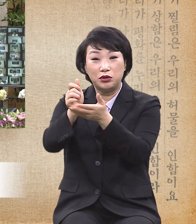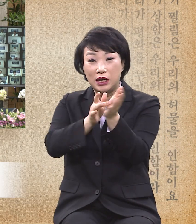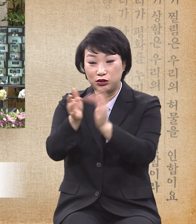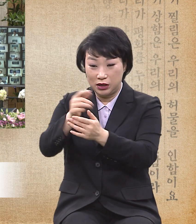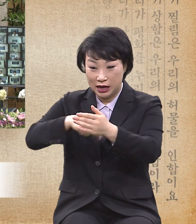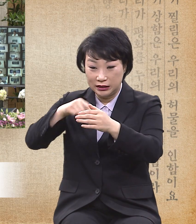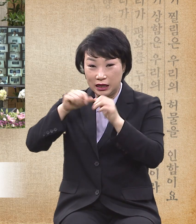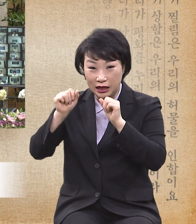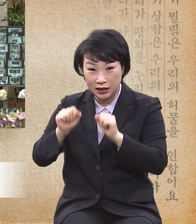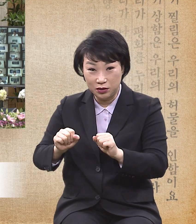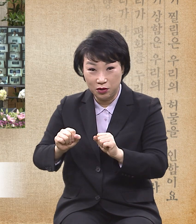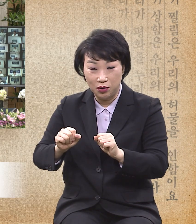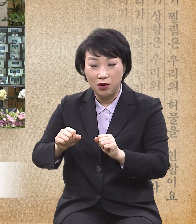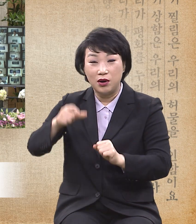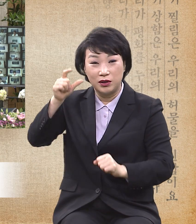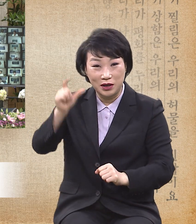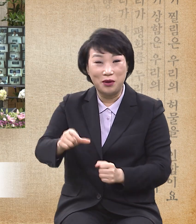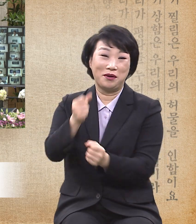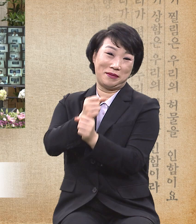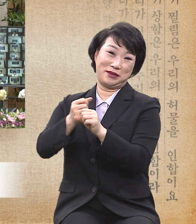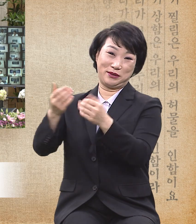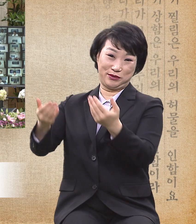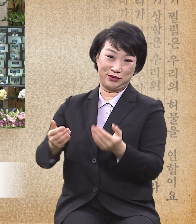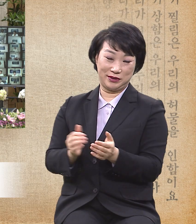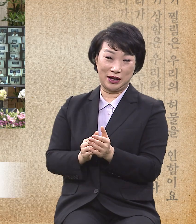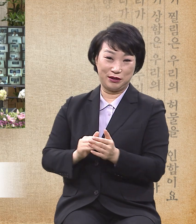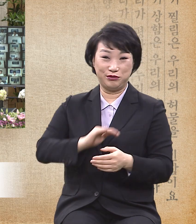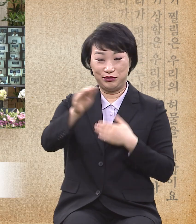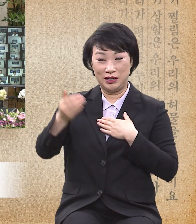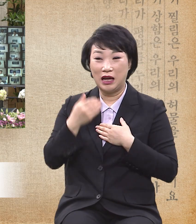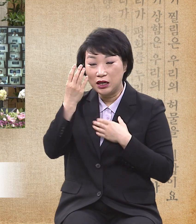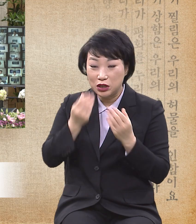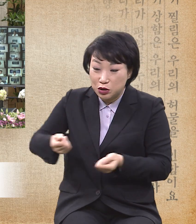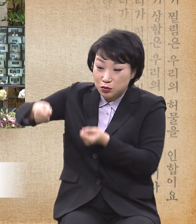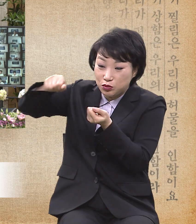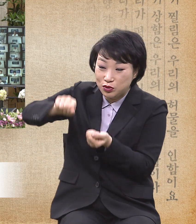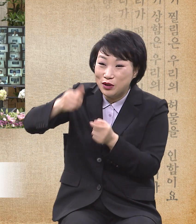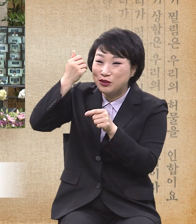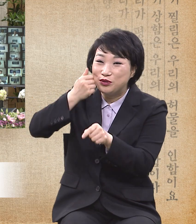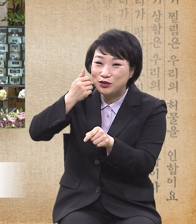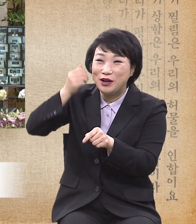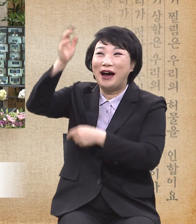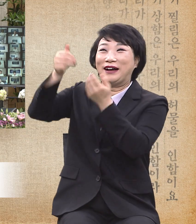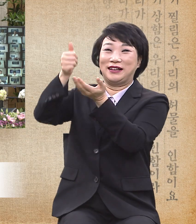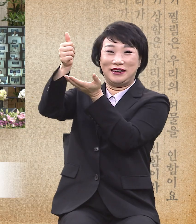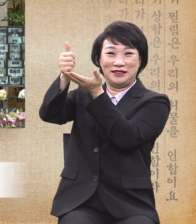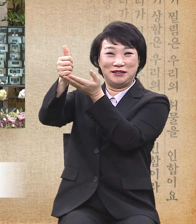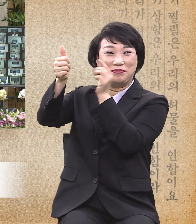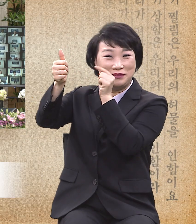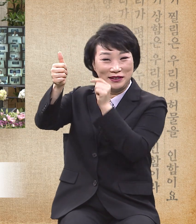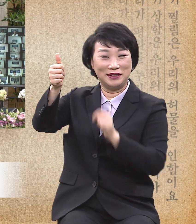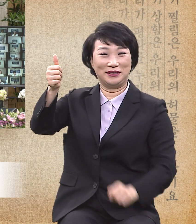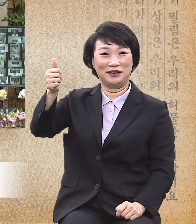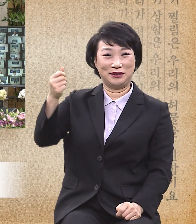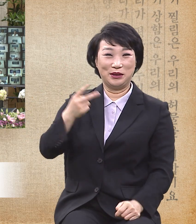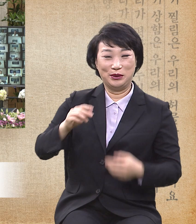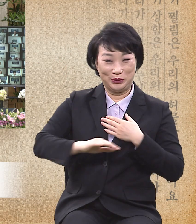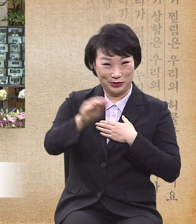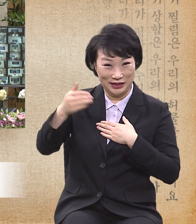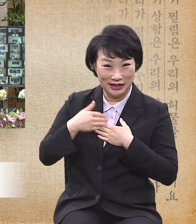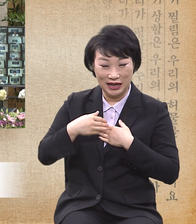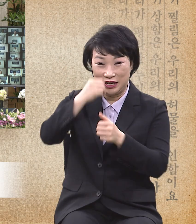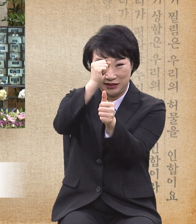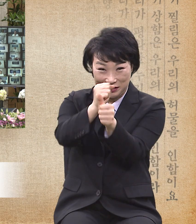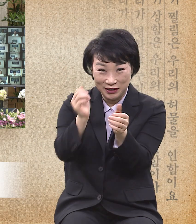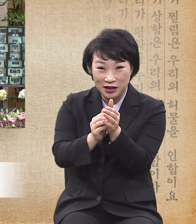예수 안에서 견고히 하시고 우리에게 기름을 부으신 이는 하나님이시니 저가 또한